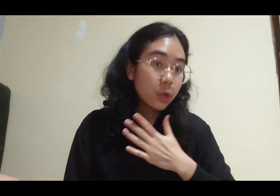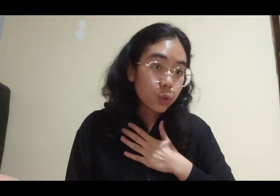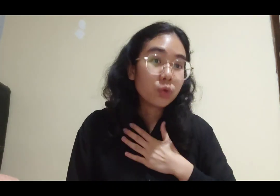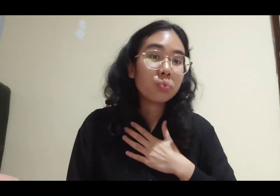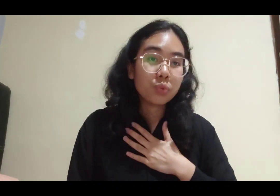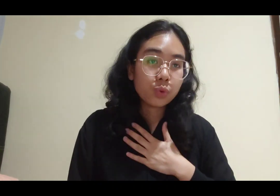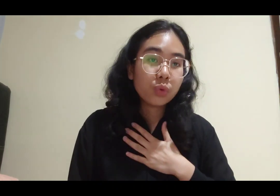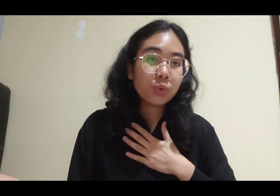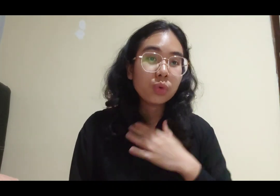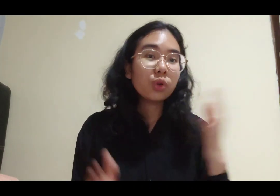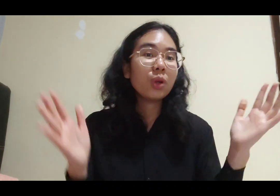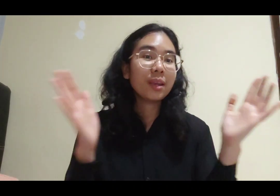aku pun